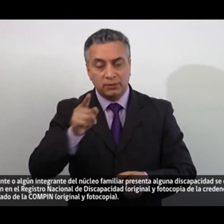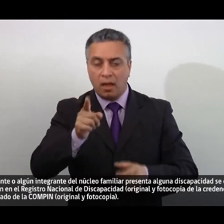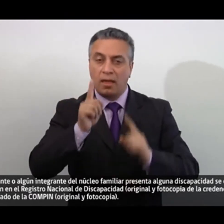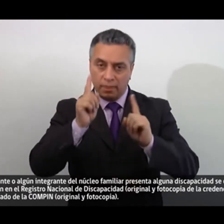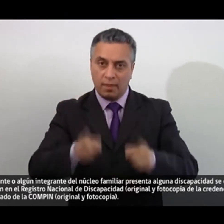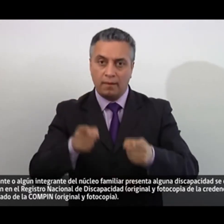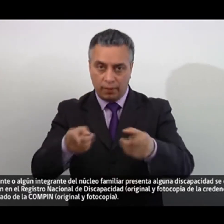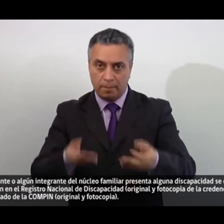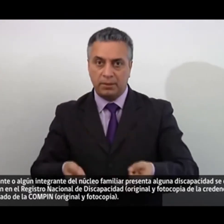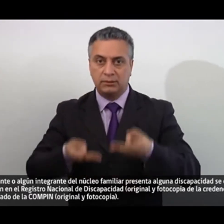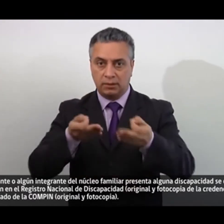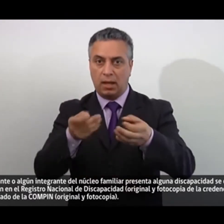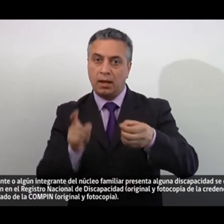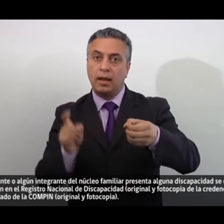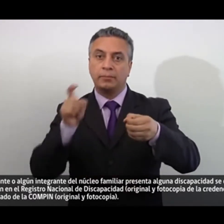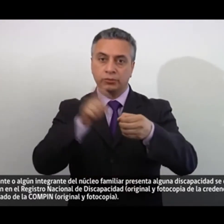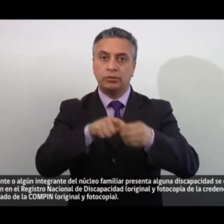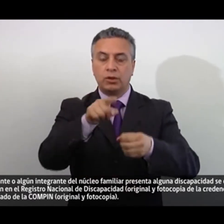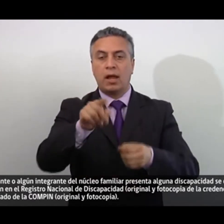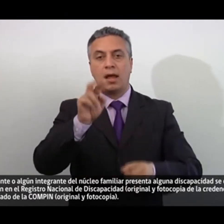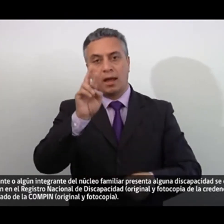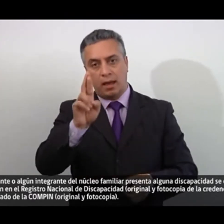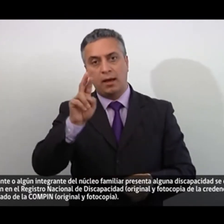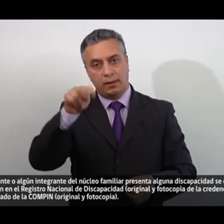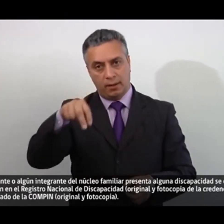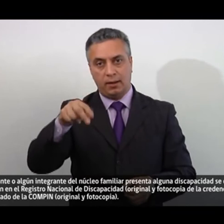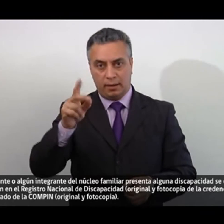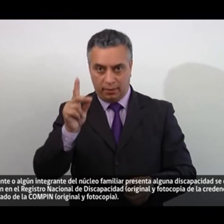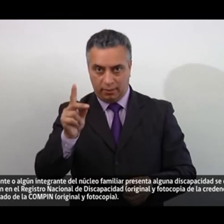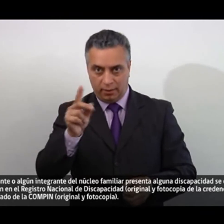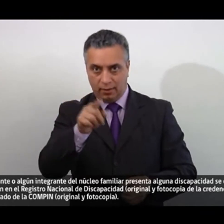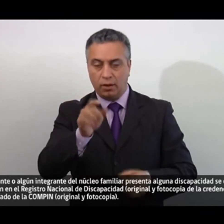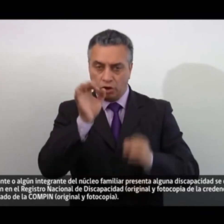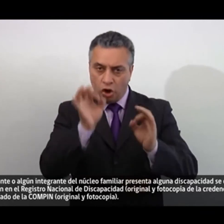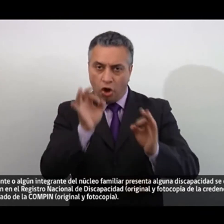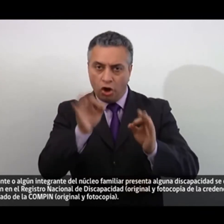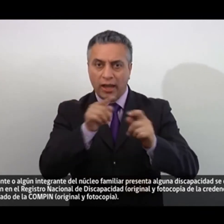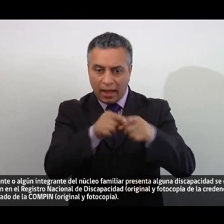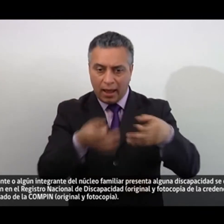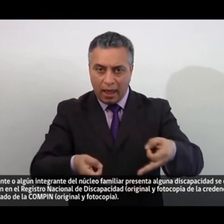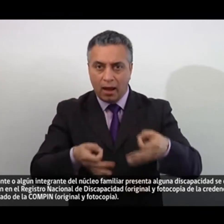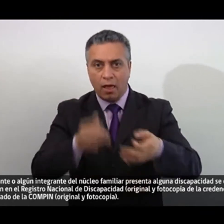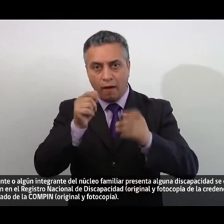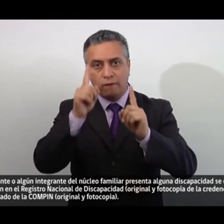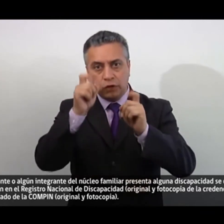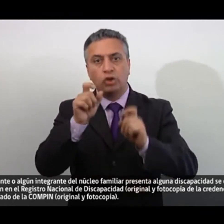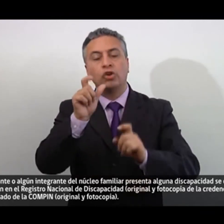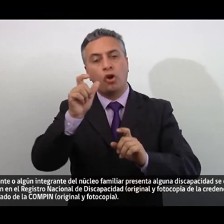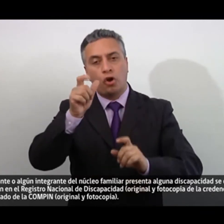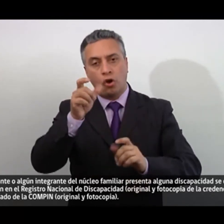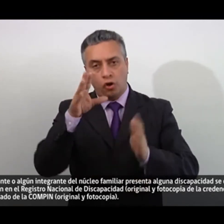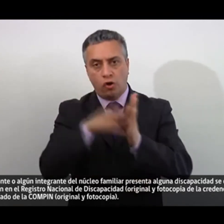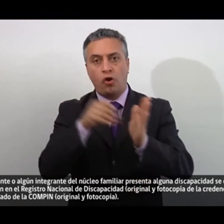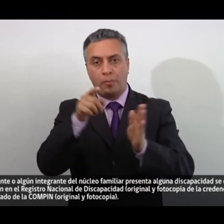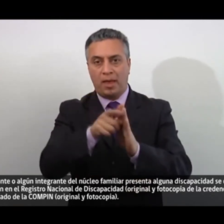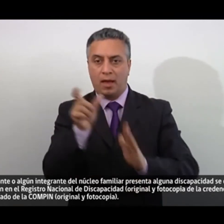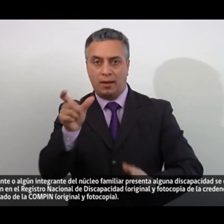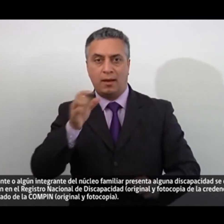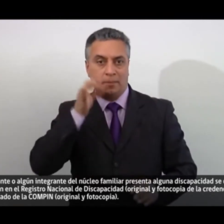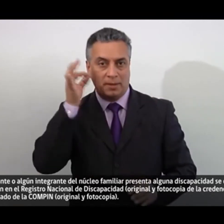discapacidad, se debe presentar la inscripción en el Registro Nacional de Discapacidad, original y fotocopia de la credencial vigente,